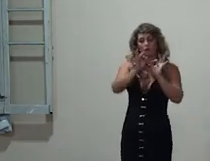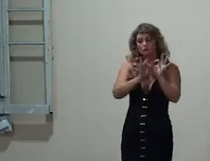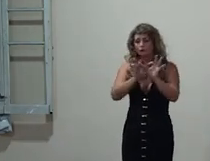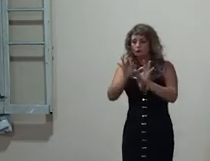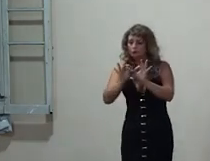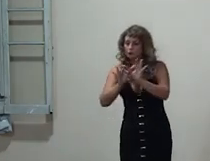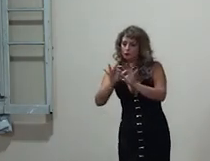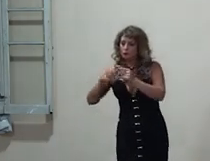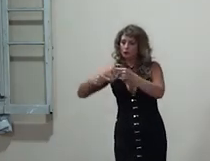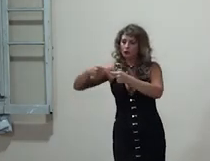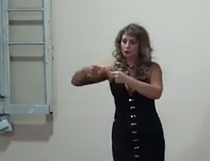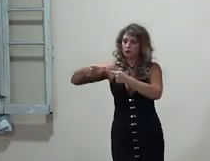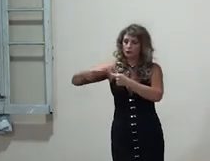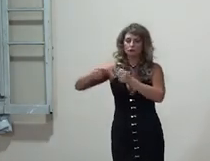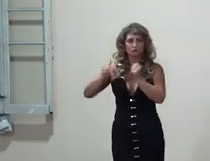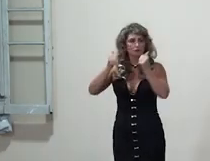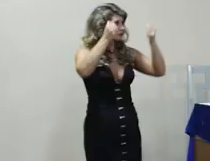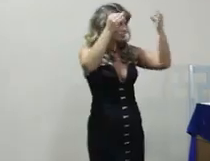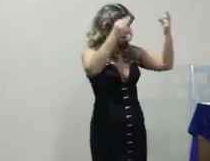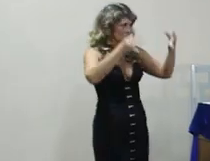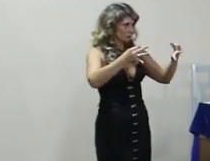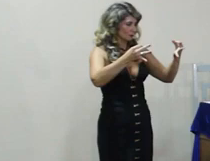tal. Ele topou.